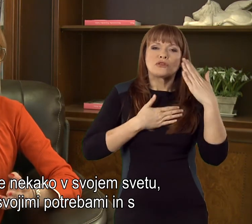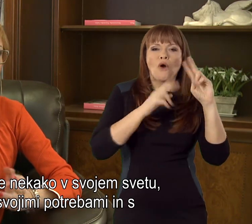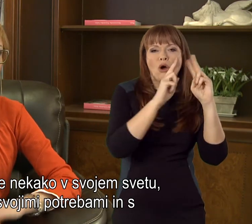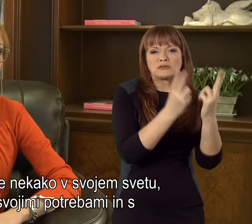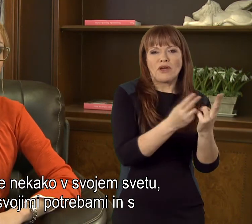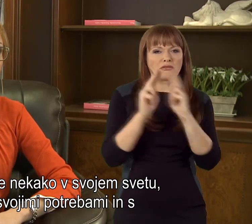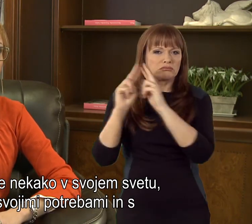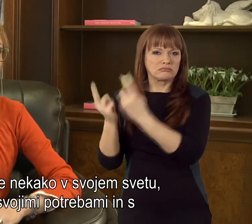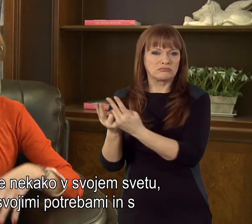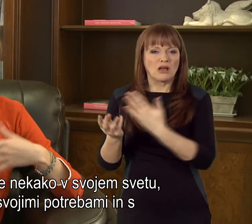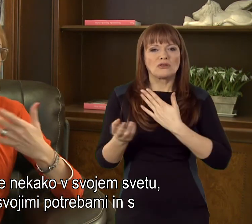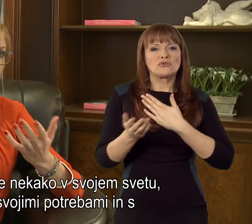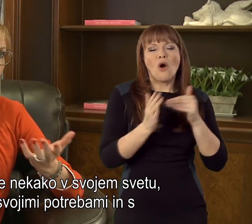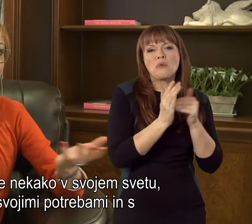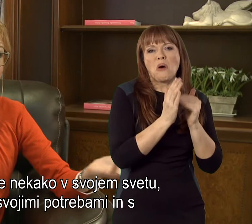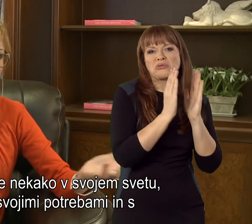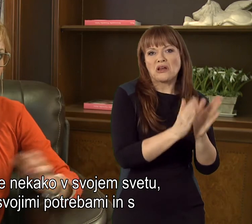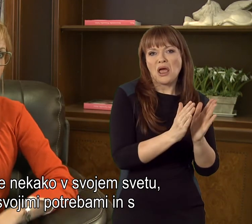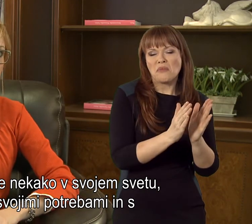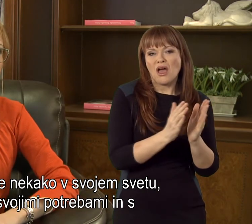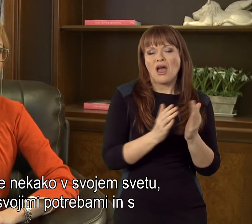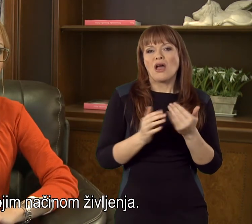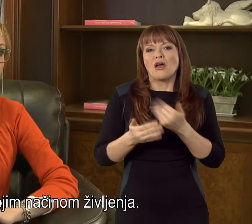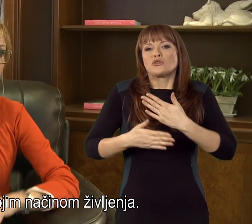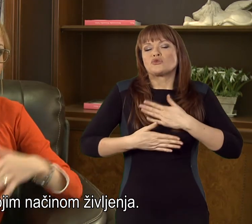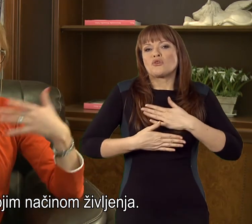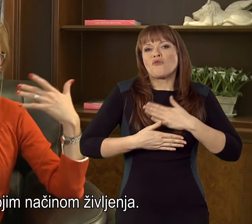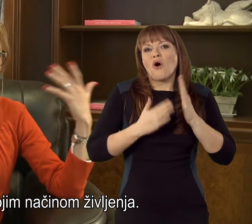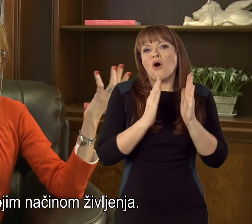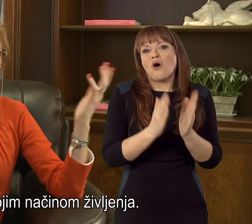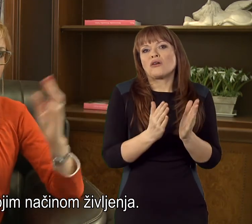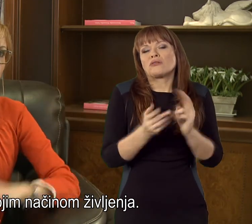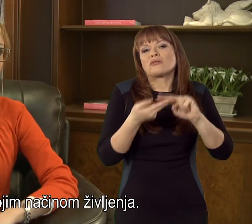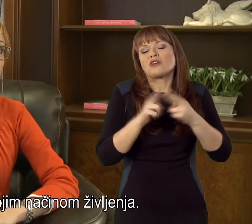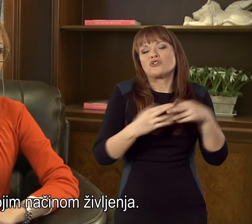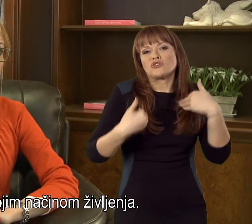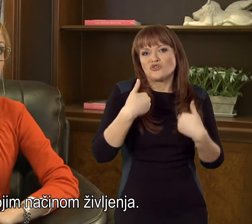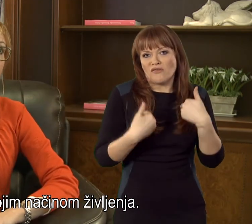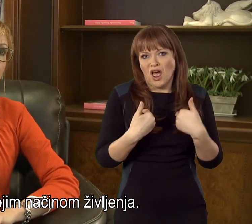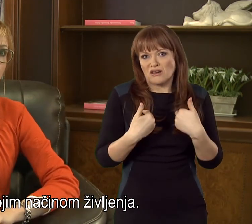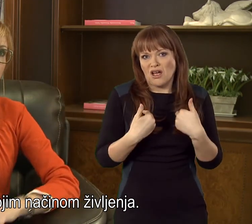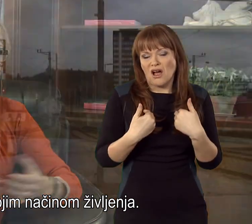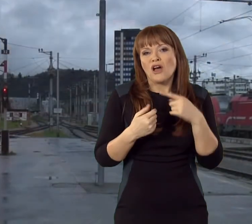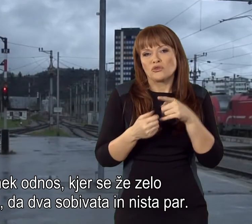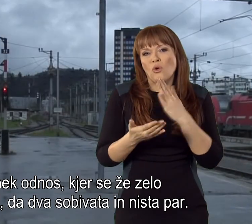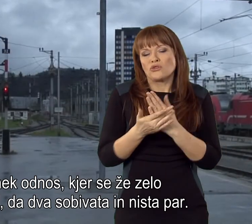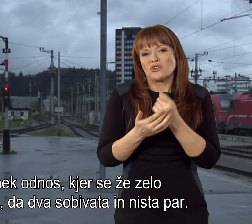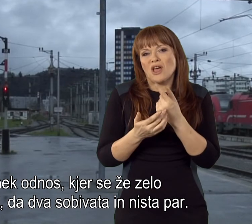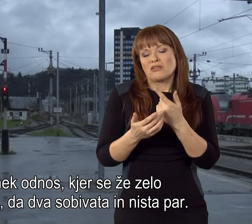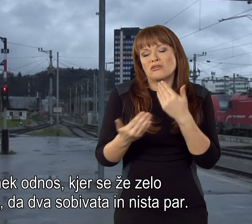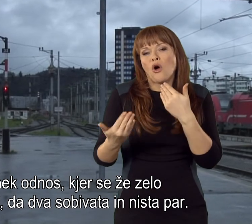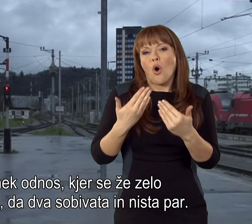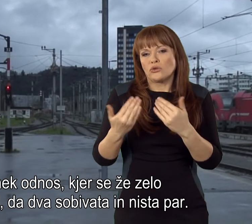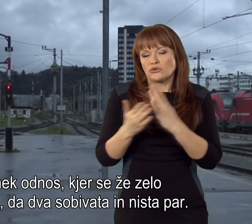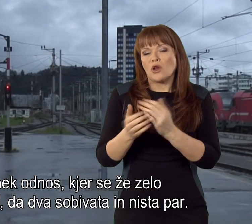svojem svetu, za svojimi potrebami, za svojim v bistvu načinom življenja, in to je v bistvu že